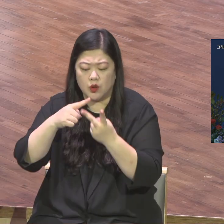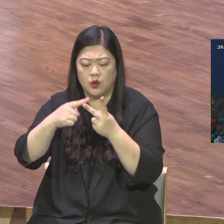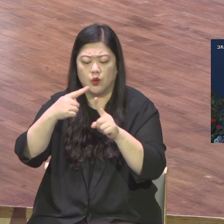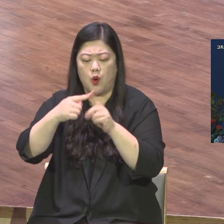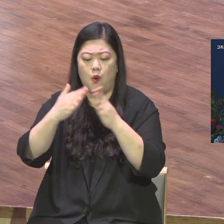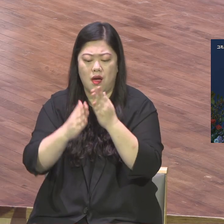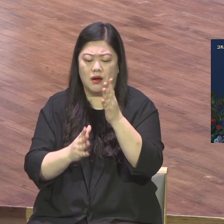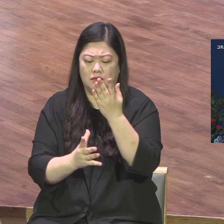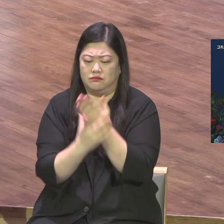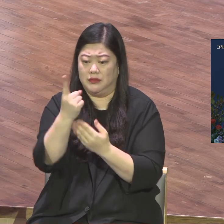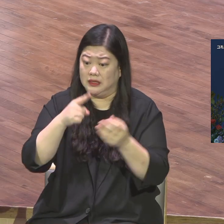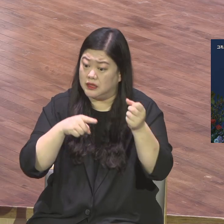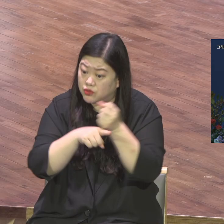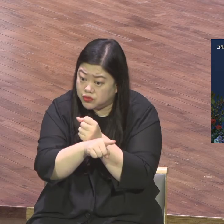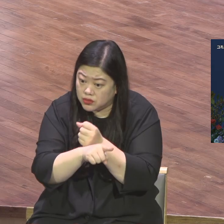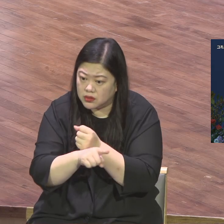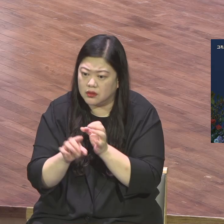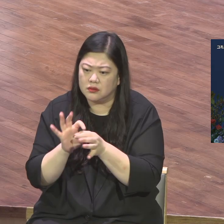복음 운동의 플랫폼,